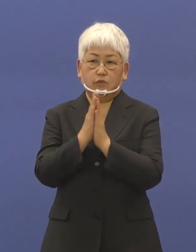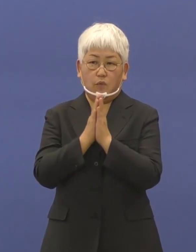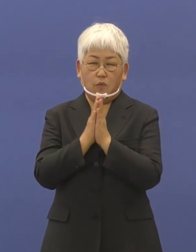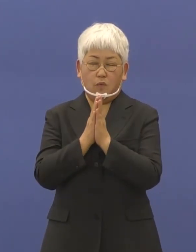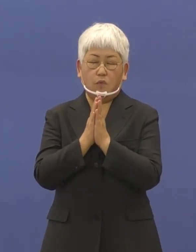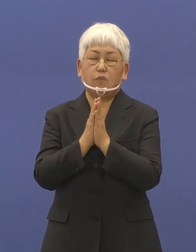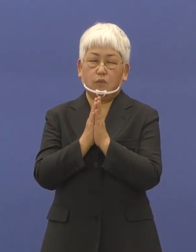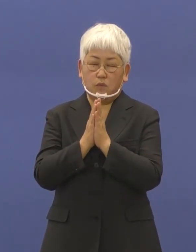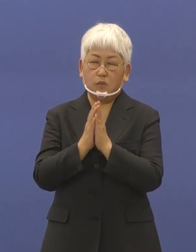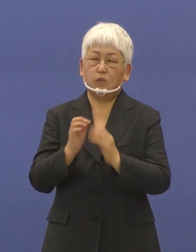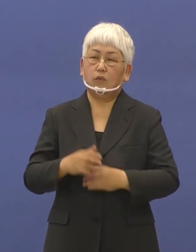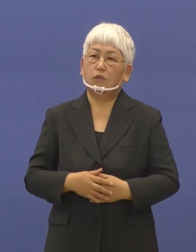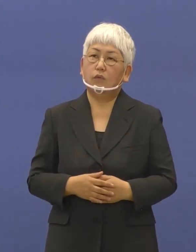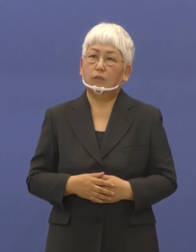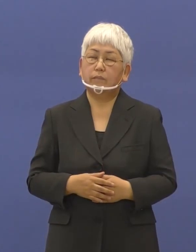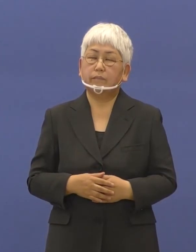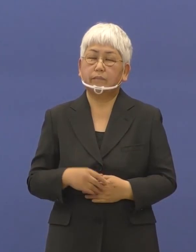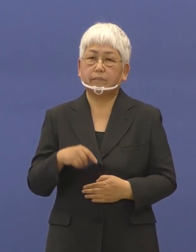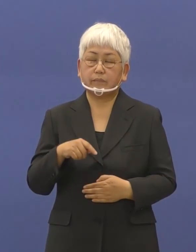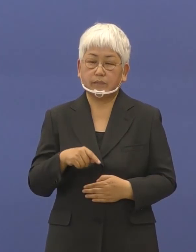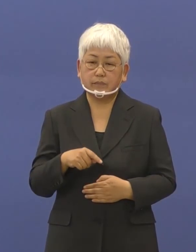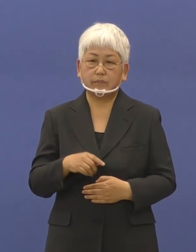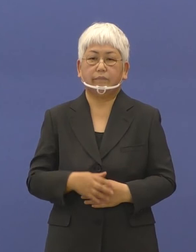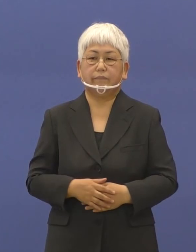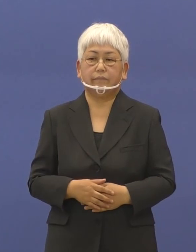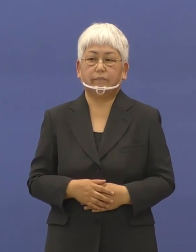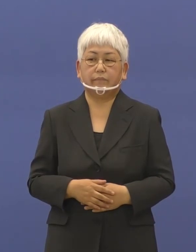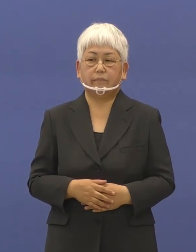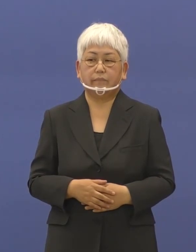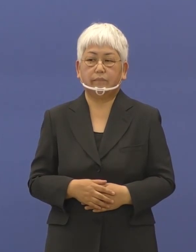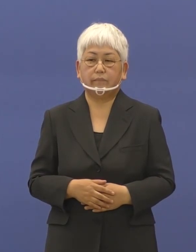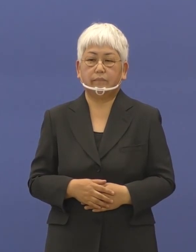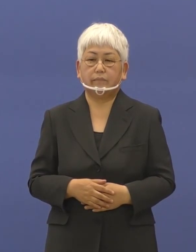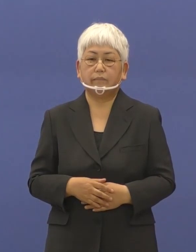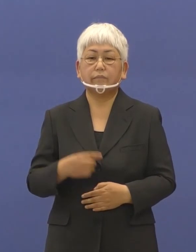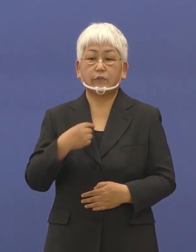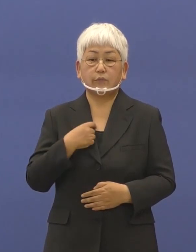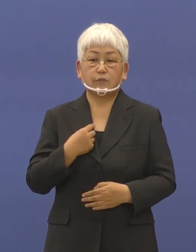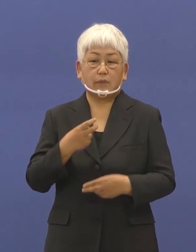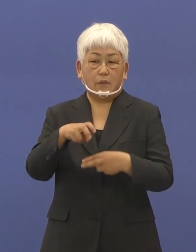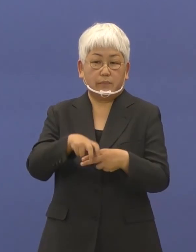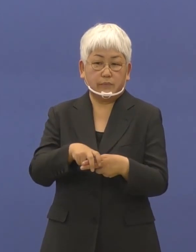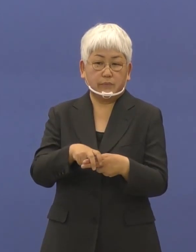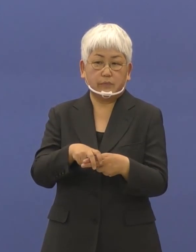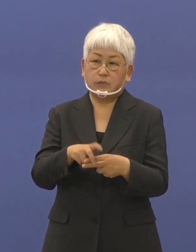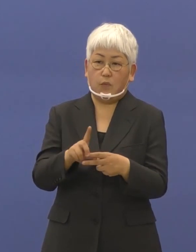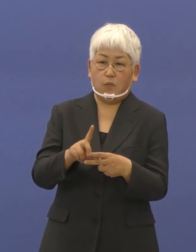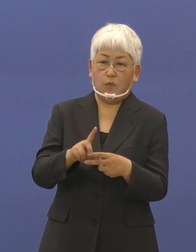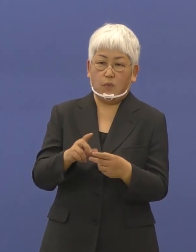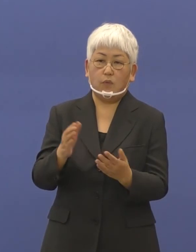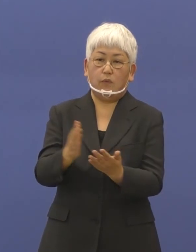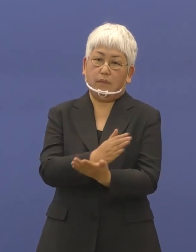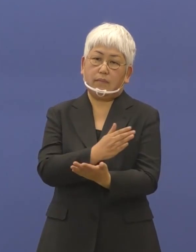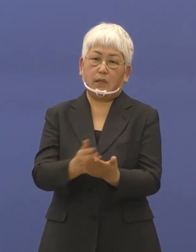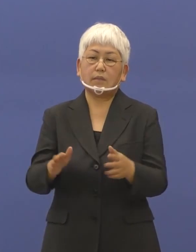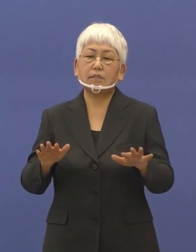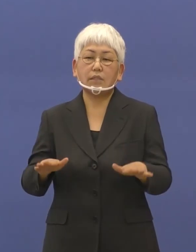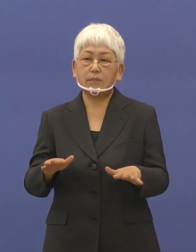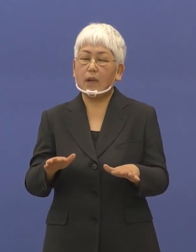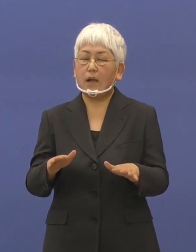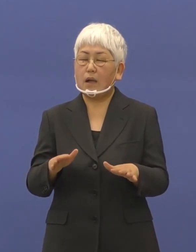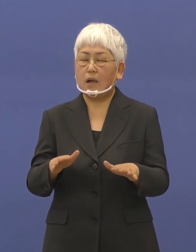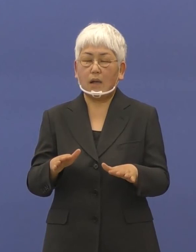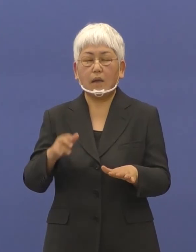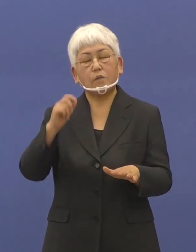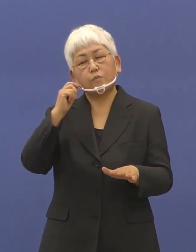の時期に関して開催の趣旨や内容がこう曖昧なままでいくと判断するのが難しいというお言葉があ